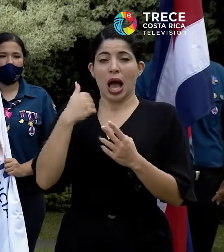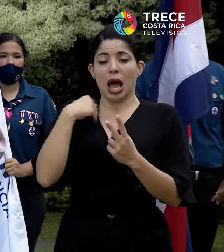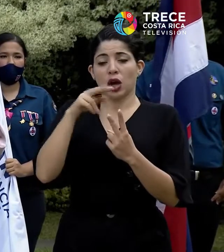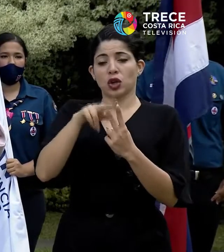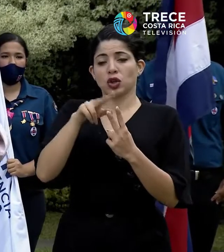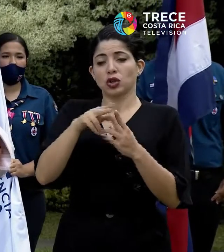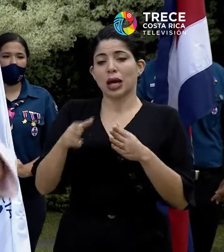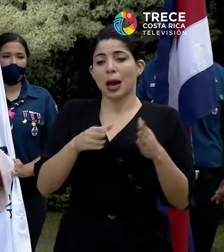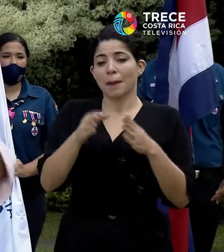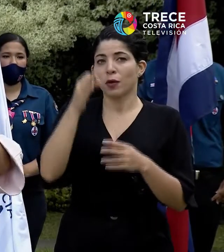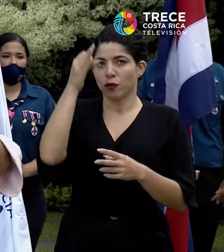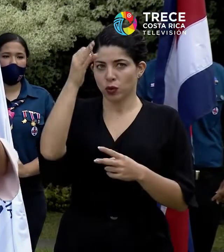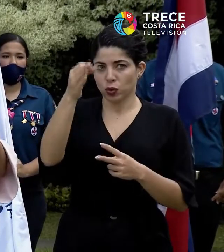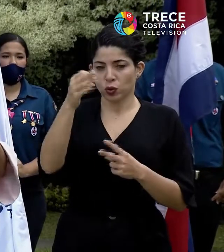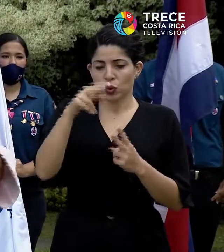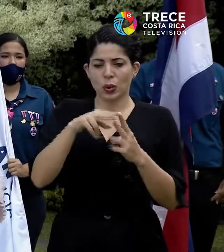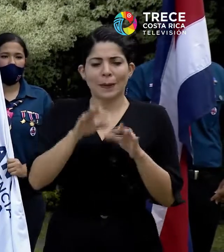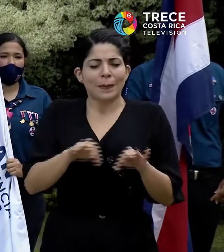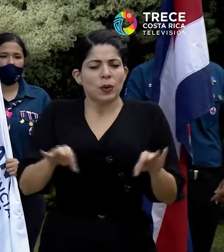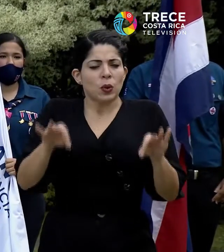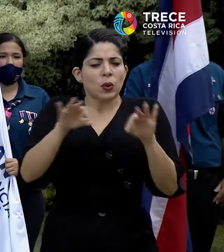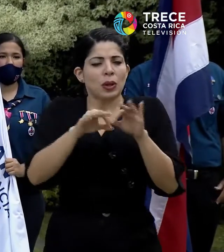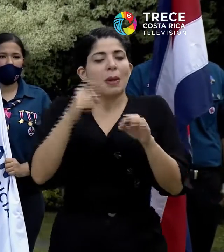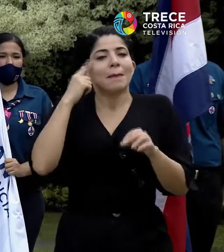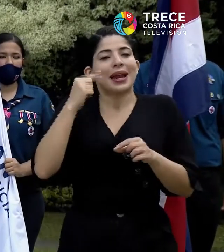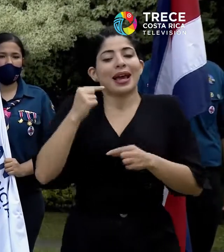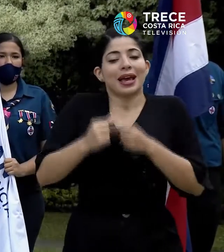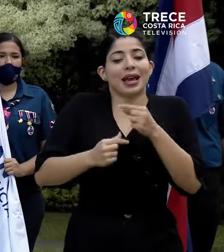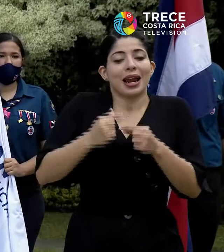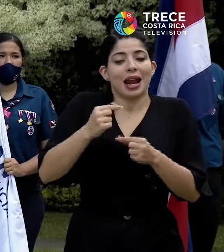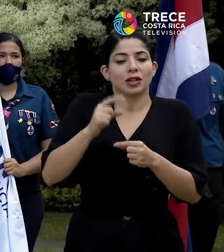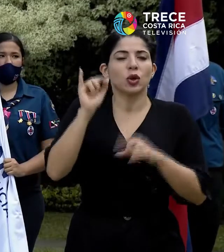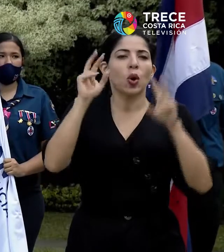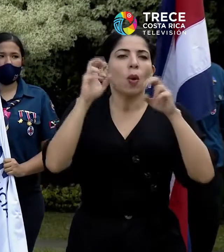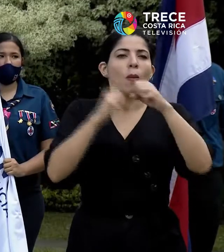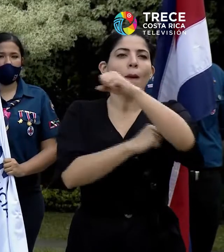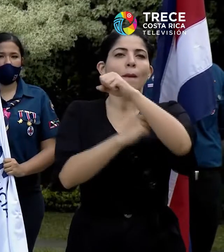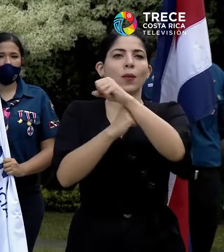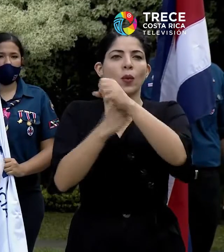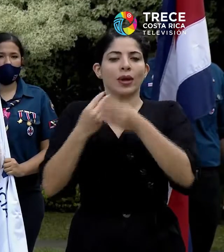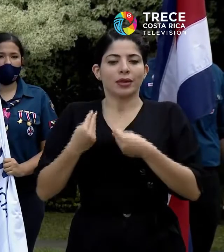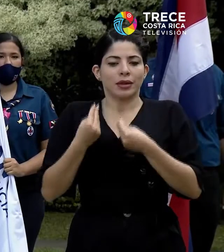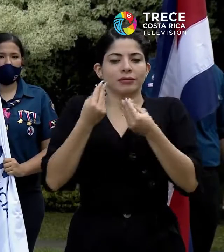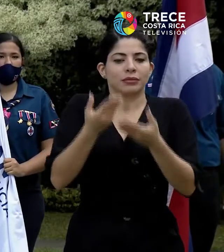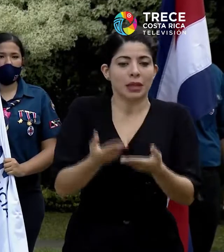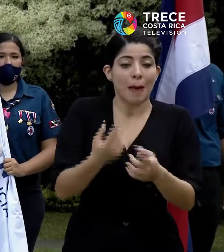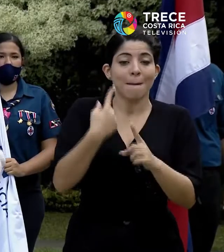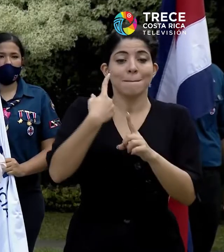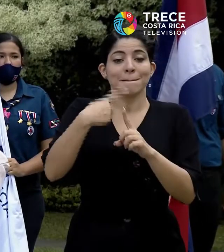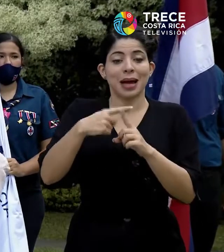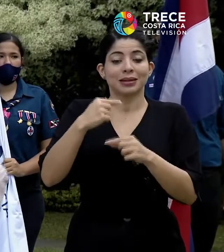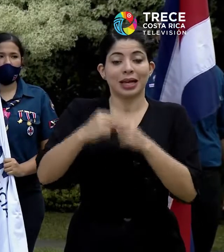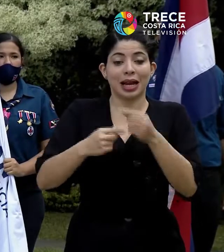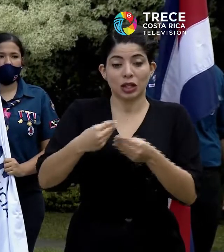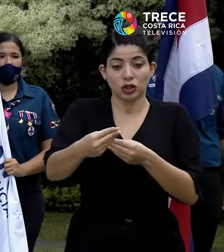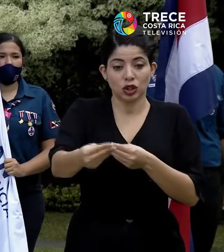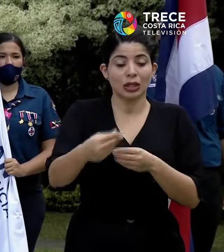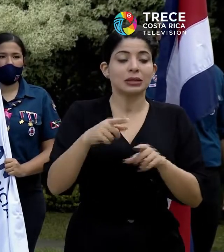futuro fundamentales para hacer el puente intergeneracional que urge hacer y para la reactivación económica.